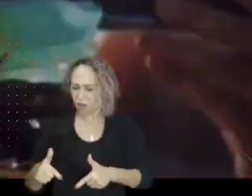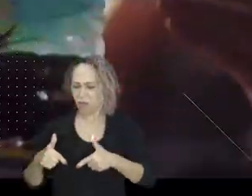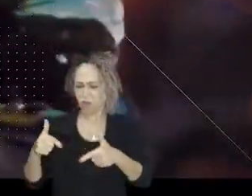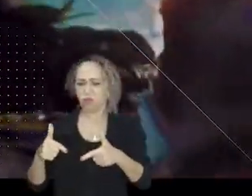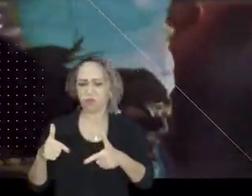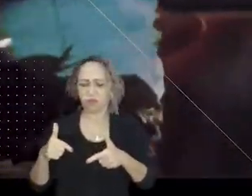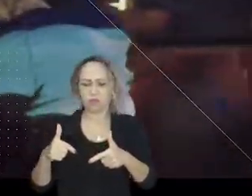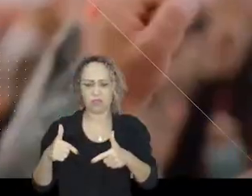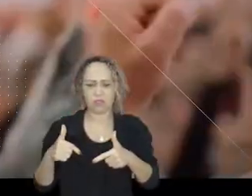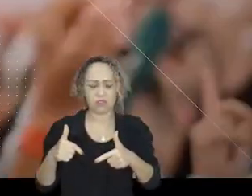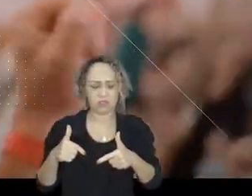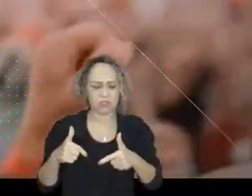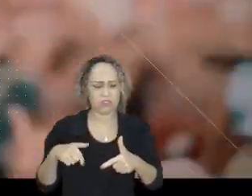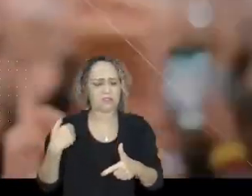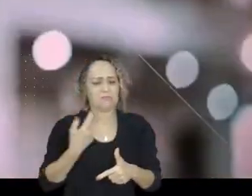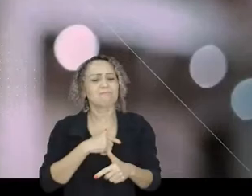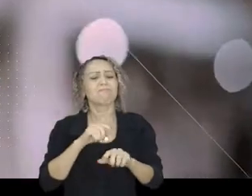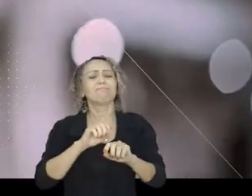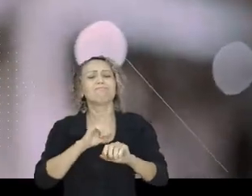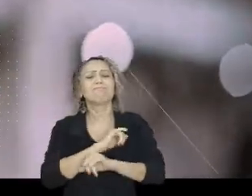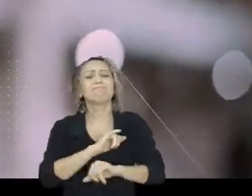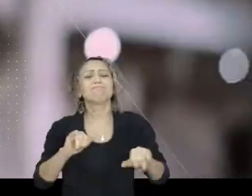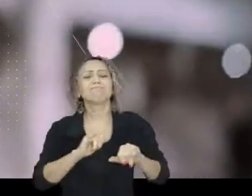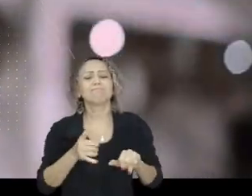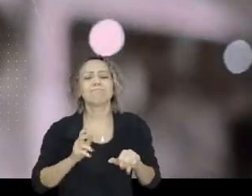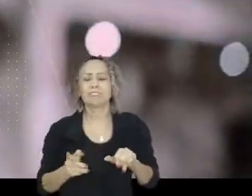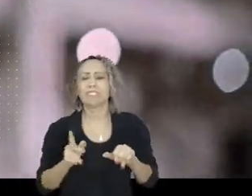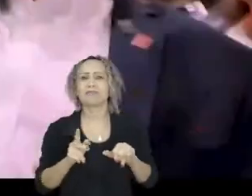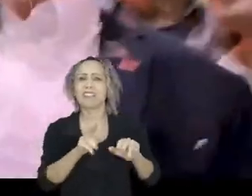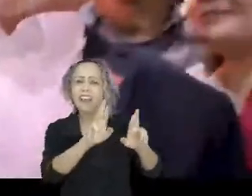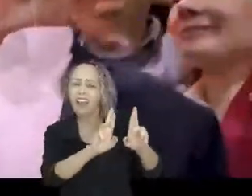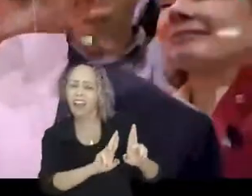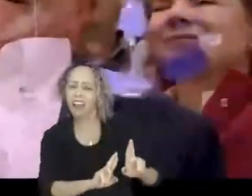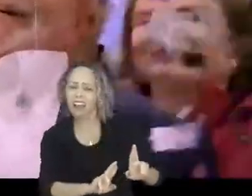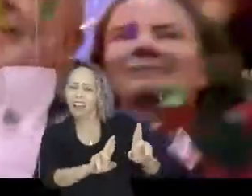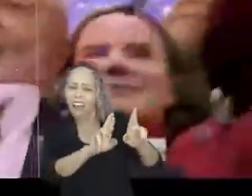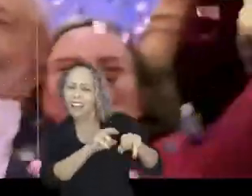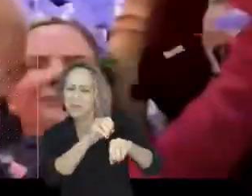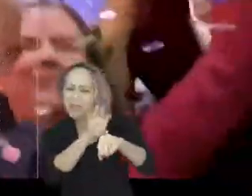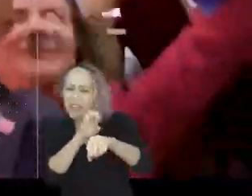sem deixar de transmitir a esperança.